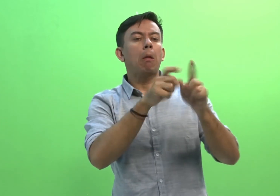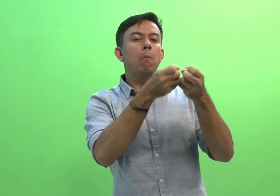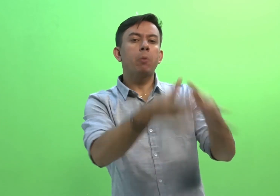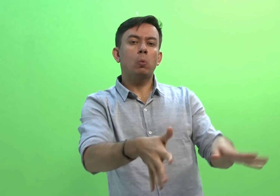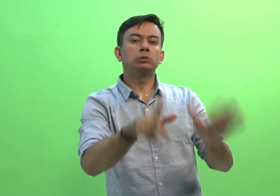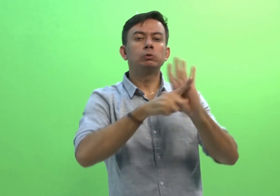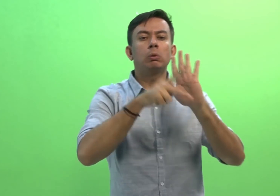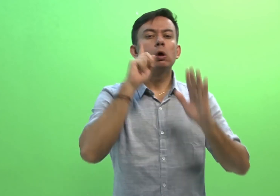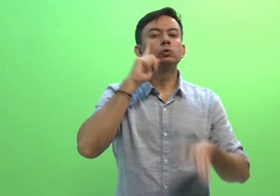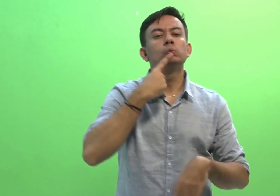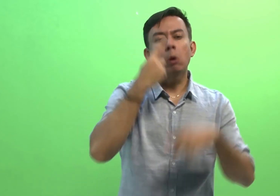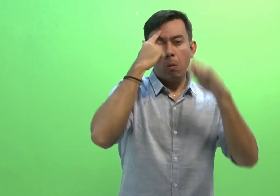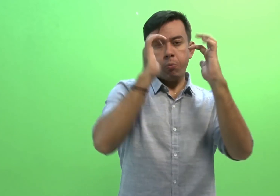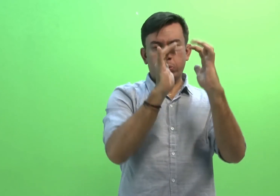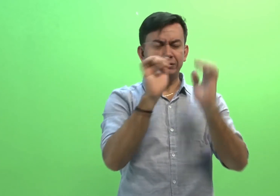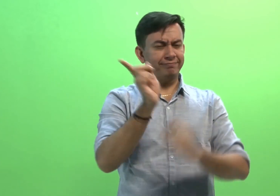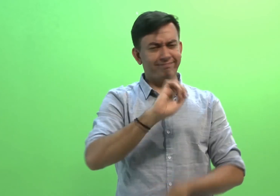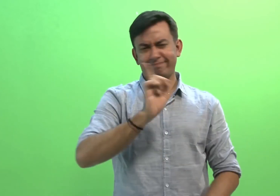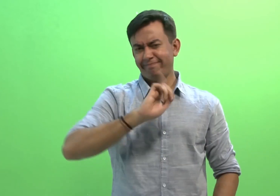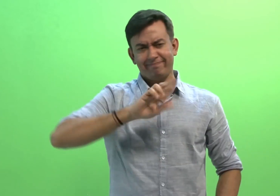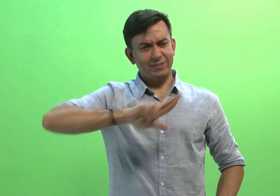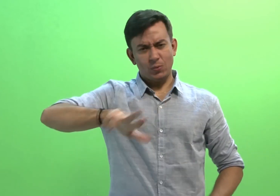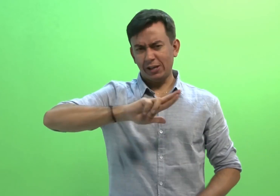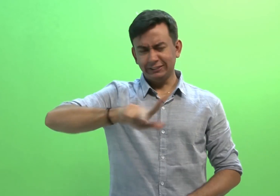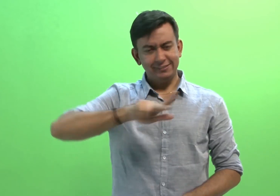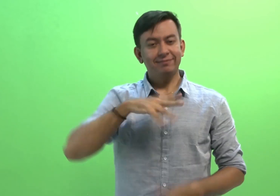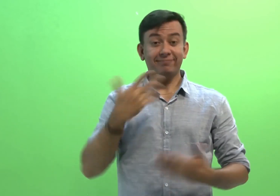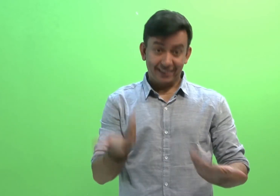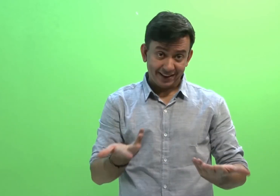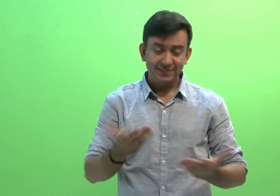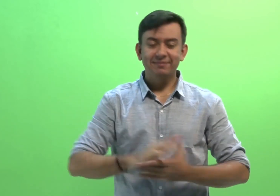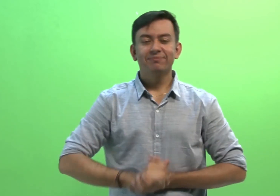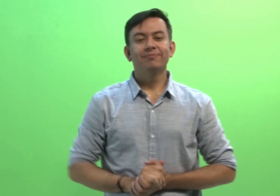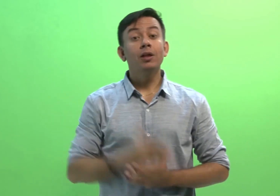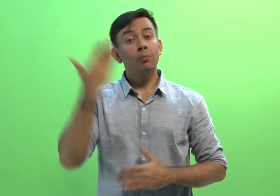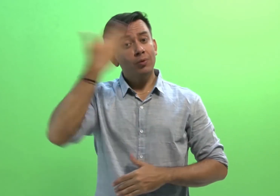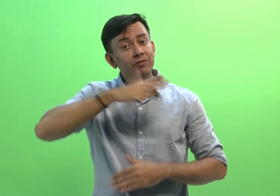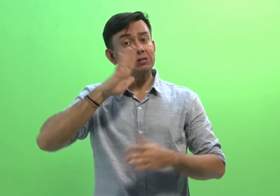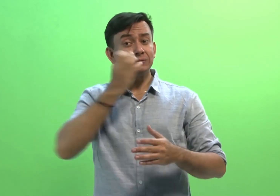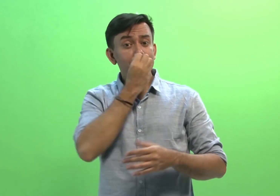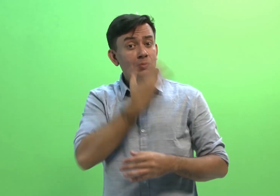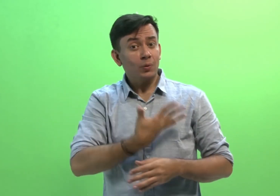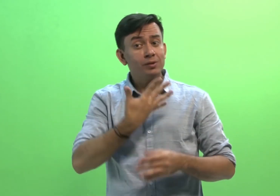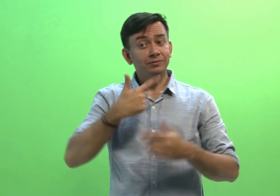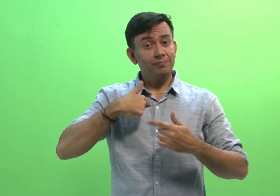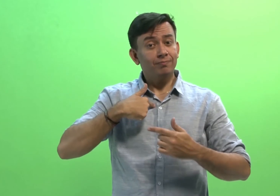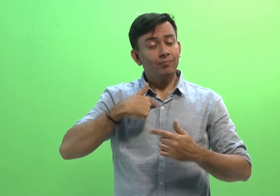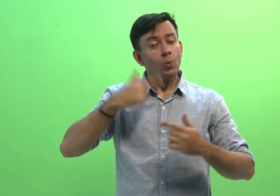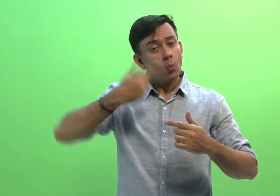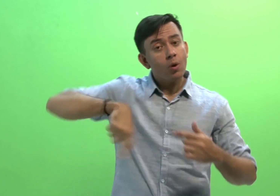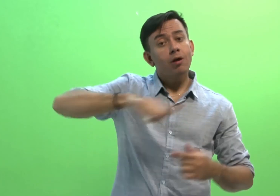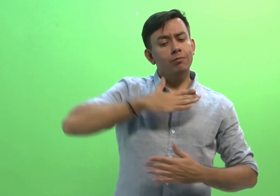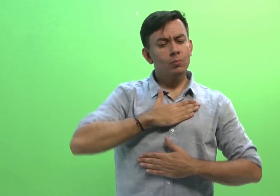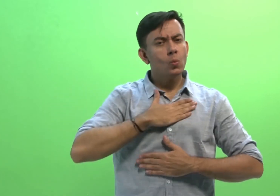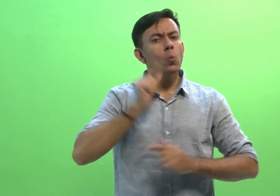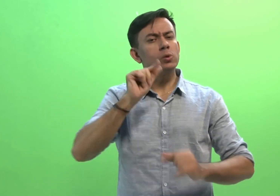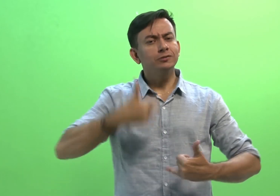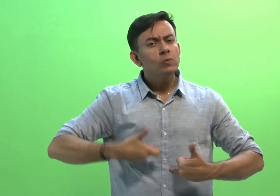cerebrais, mas não tem nada a ver. Então, já está comprovado. Então, nós já sentimos